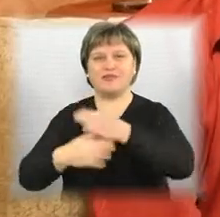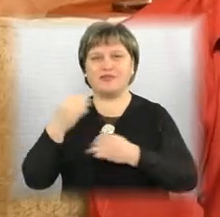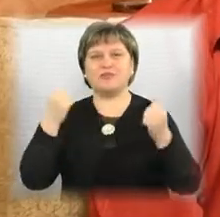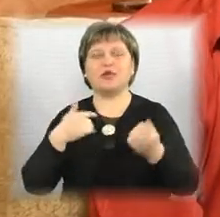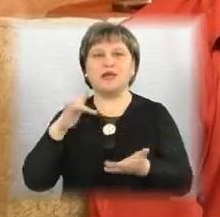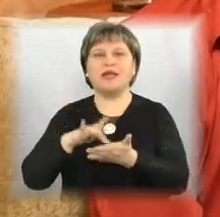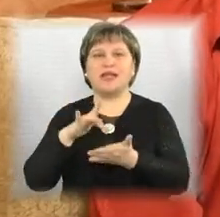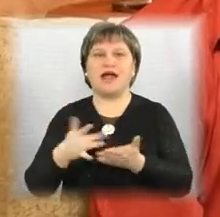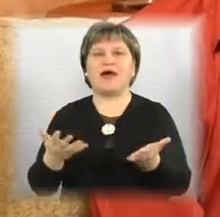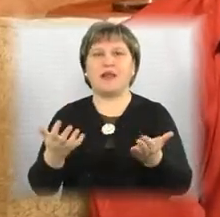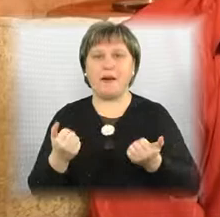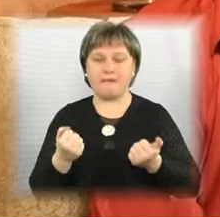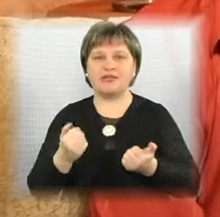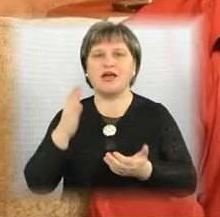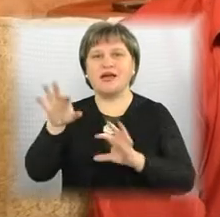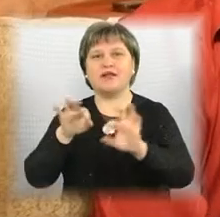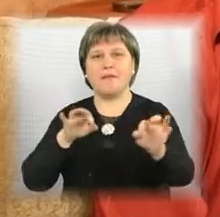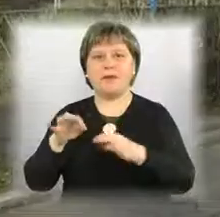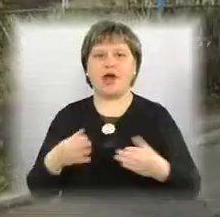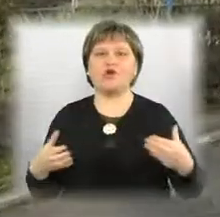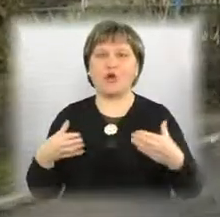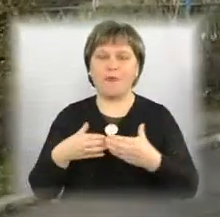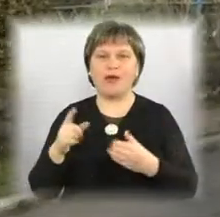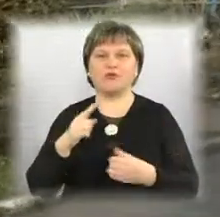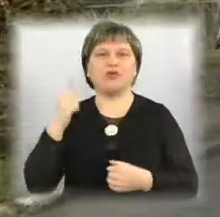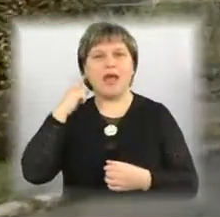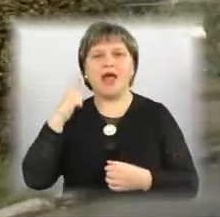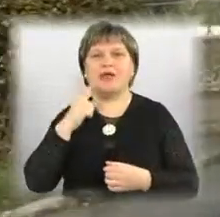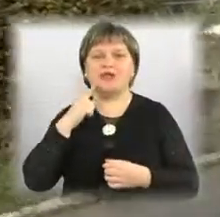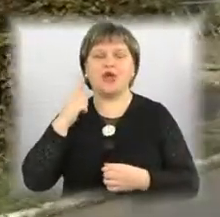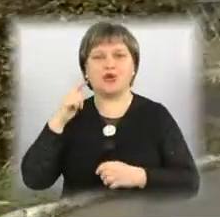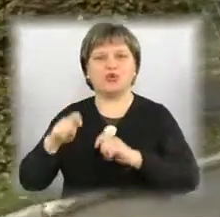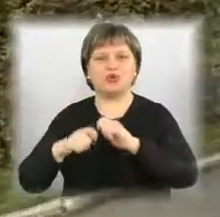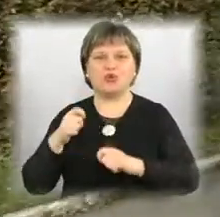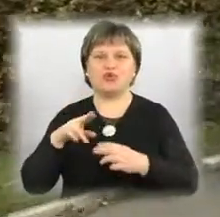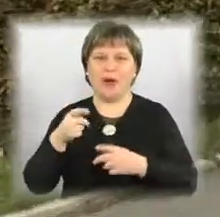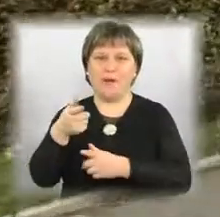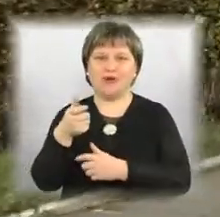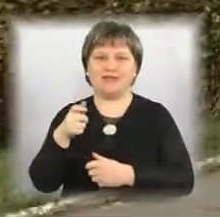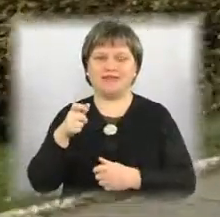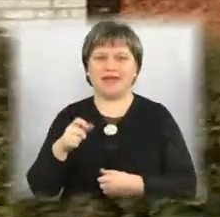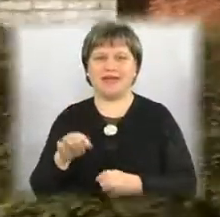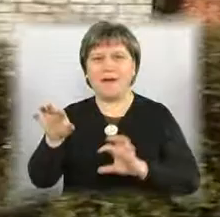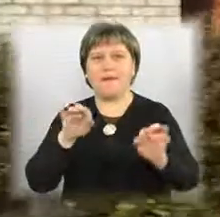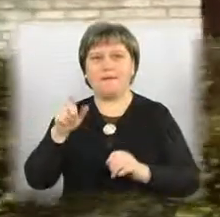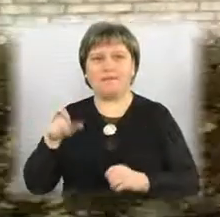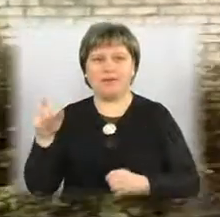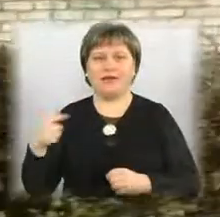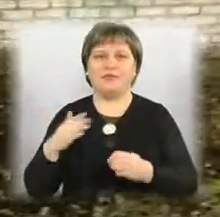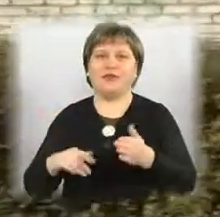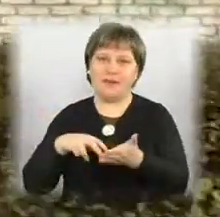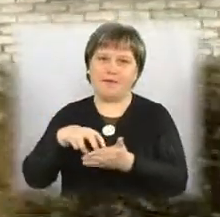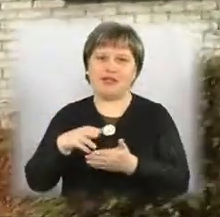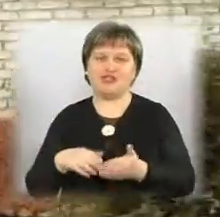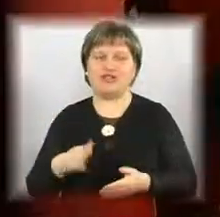прислати телеграму, що набирають команду, щоб не чуючи їх по стрільбі. І зайшли в тір, я спортсмен нас